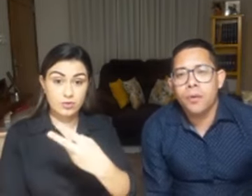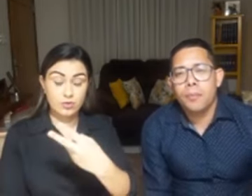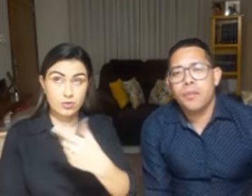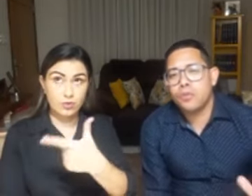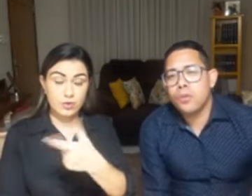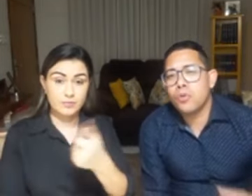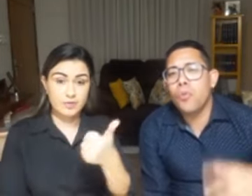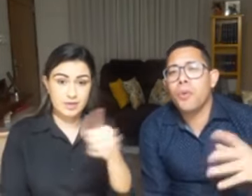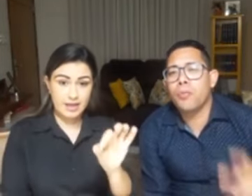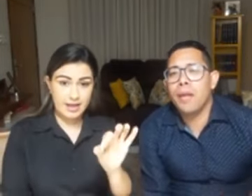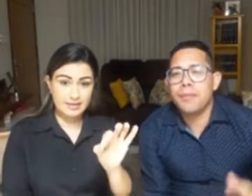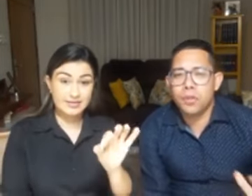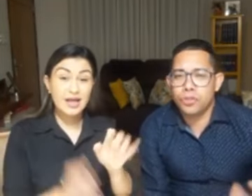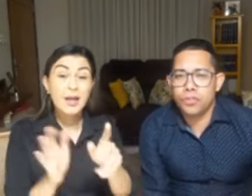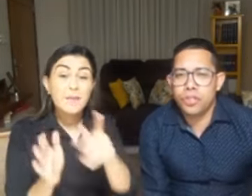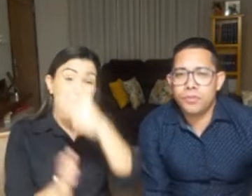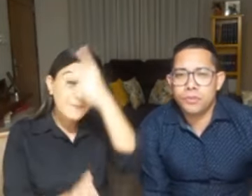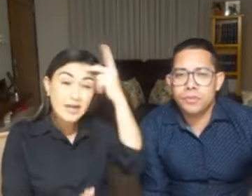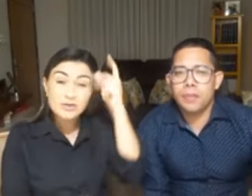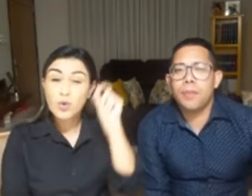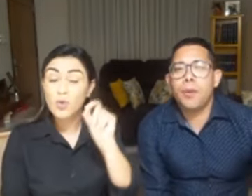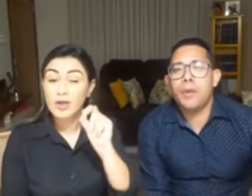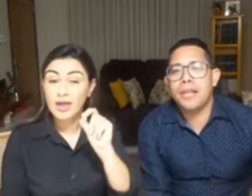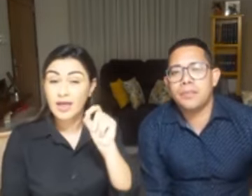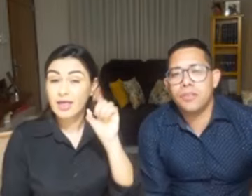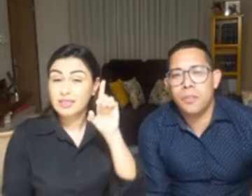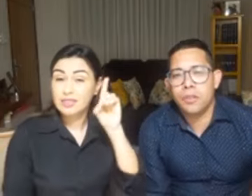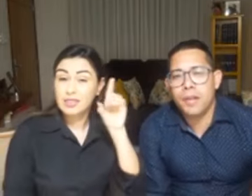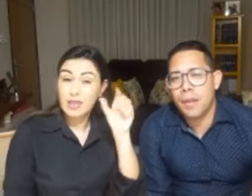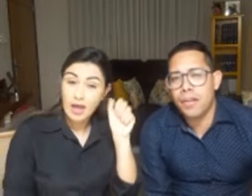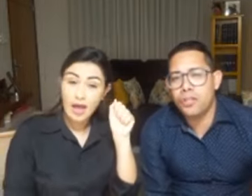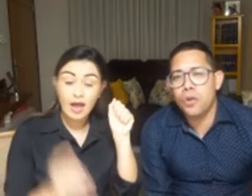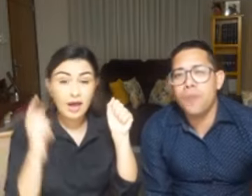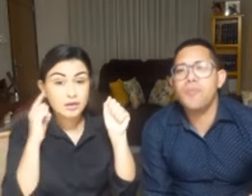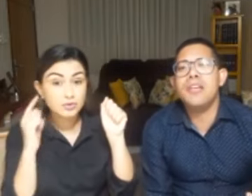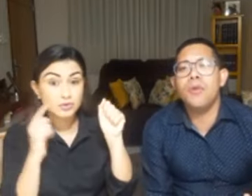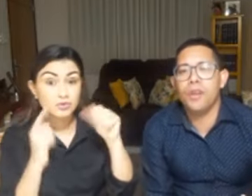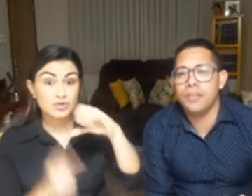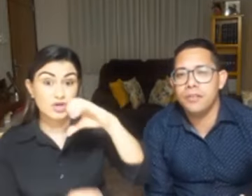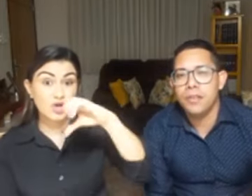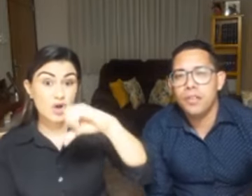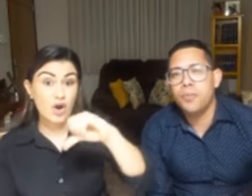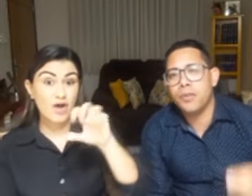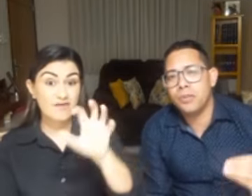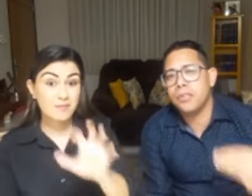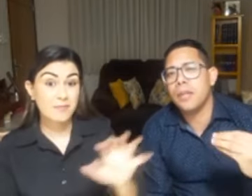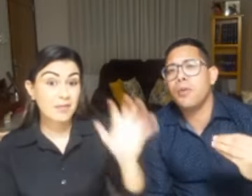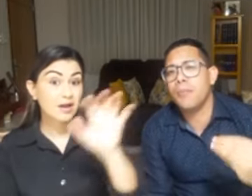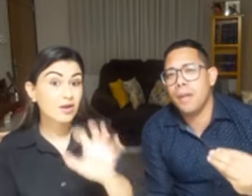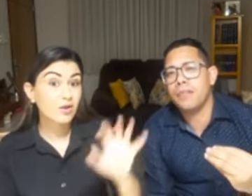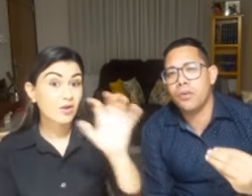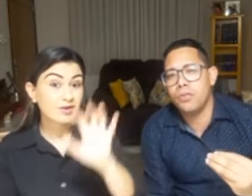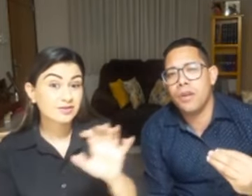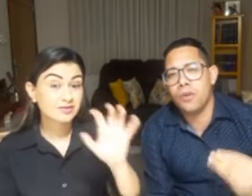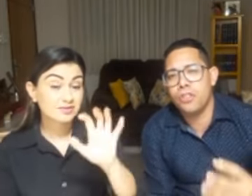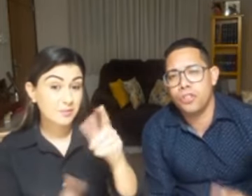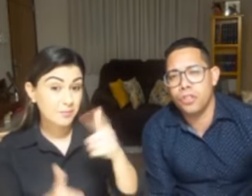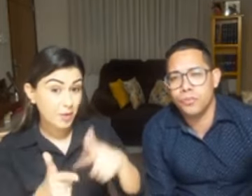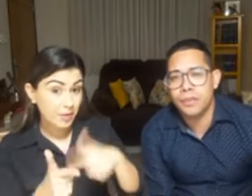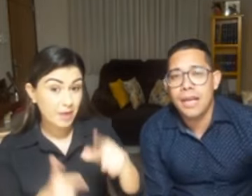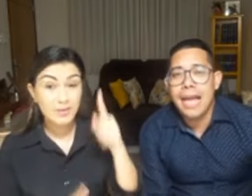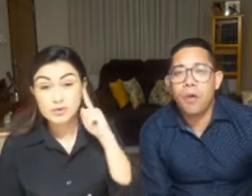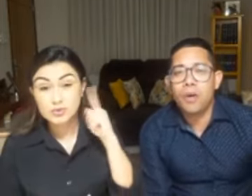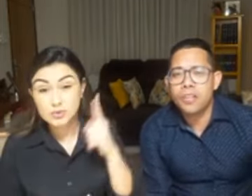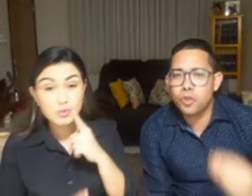Brasil, pessoas com problemas auditivos têm uma população de aproximadamente 9 milhões de pessoas que têm problemas